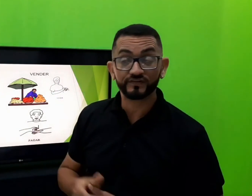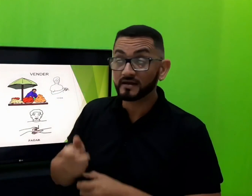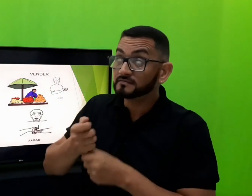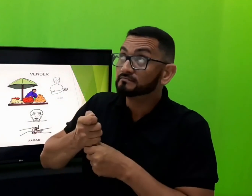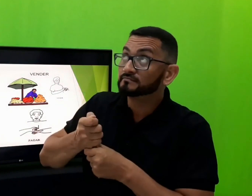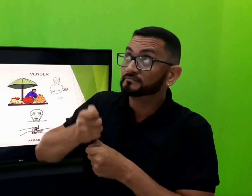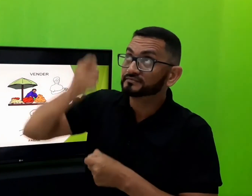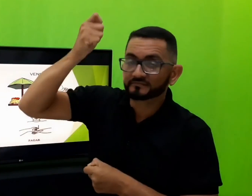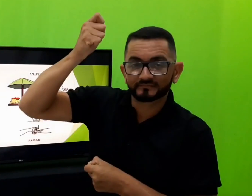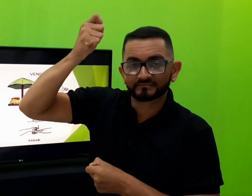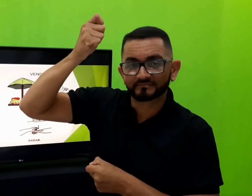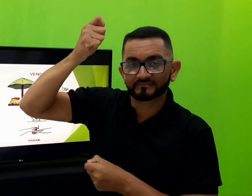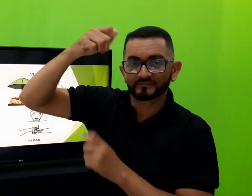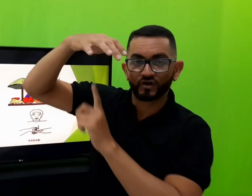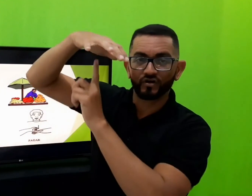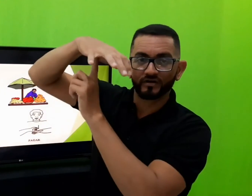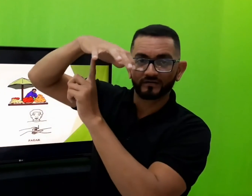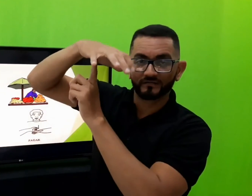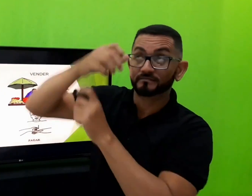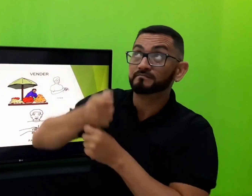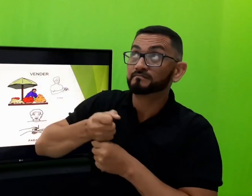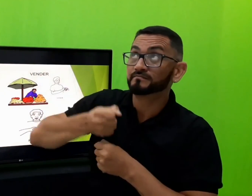faz? Ó,